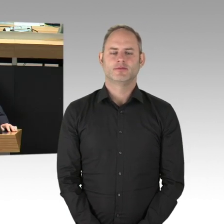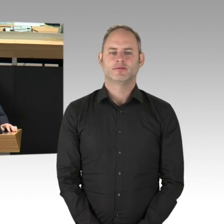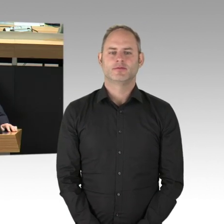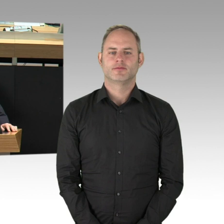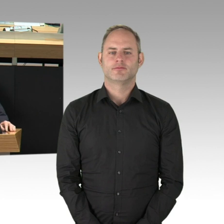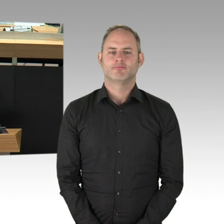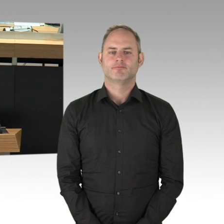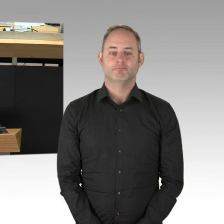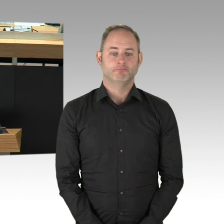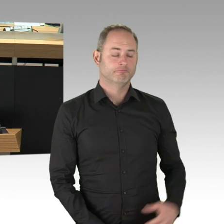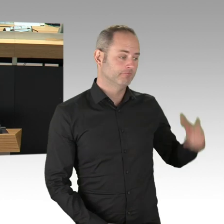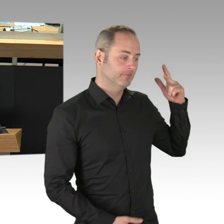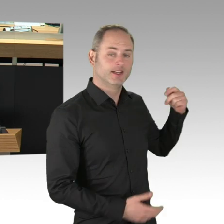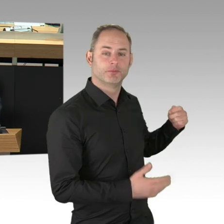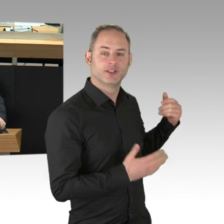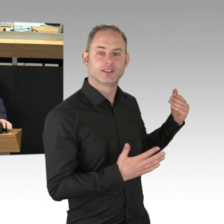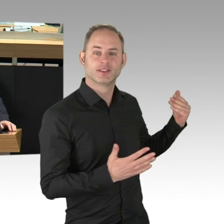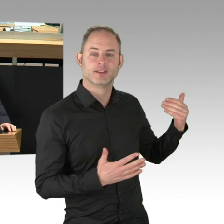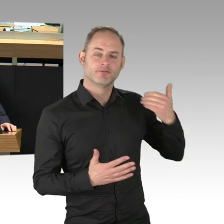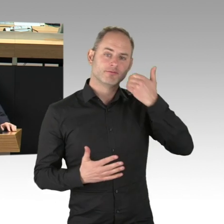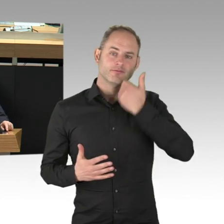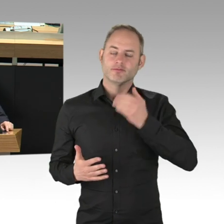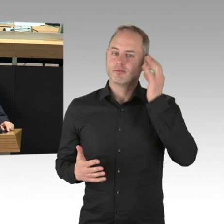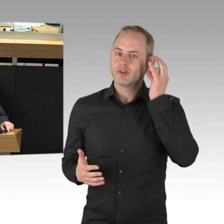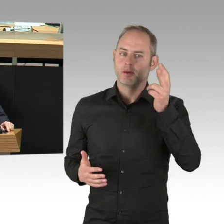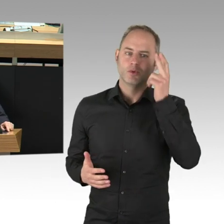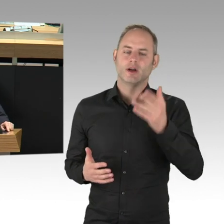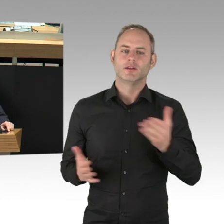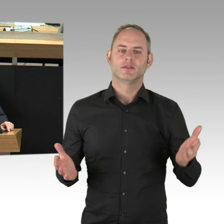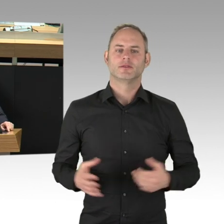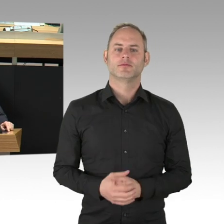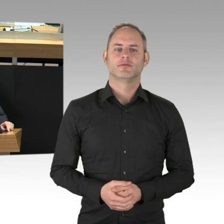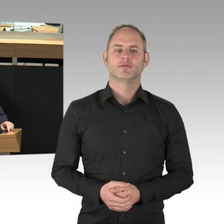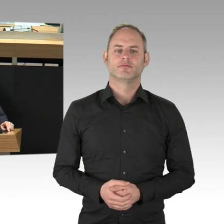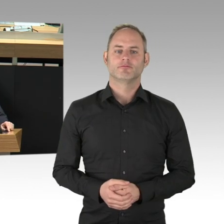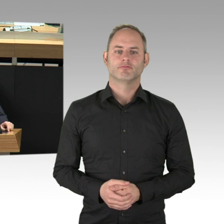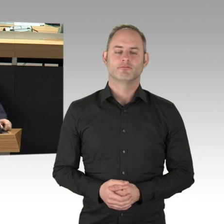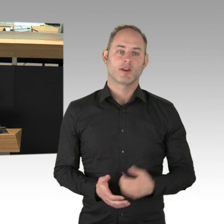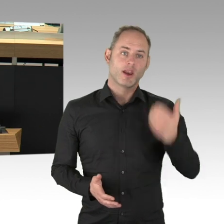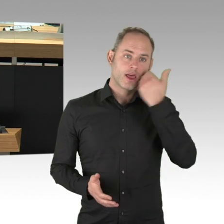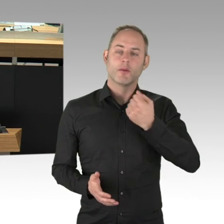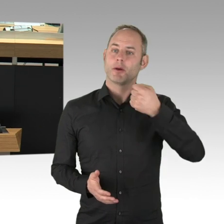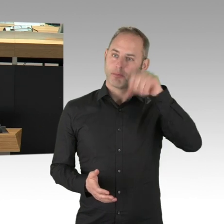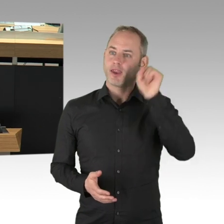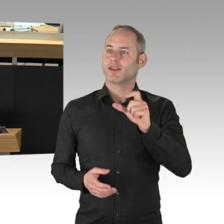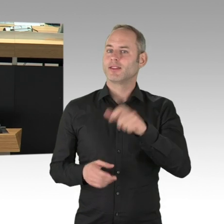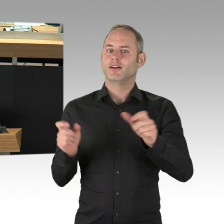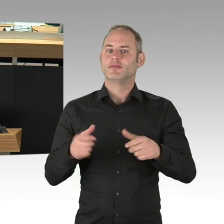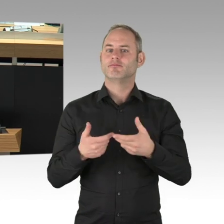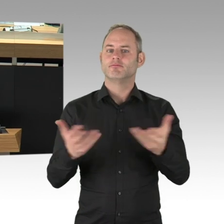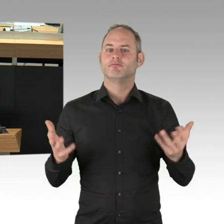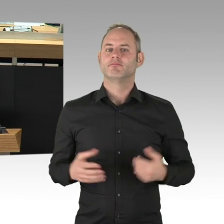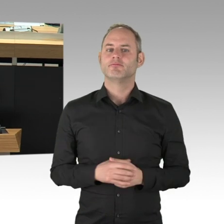Herr Präsident, meine Damen und Herren, liebe Berliner! Wir Deutschen haben ohne jeden Zweifel eine